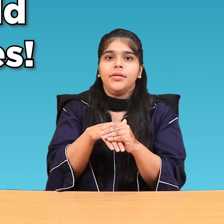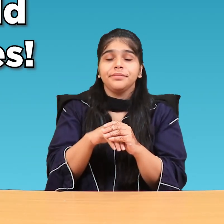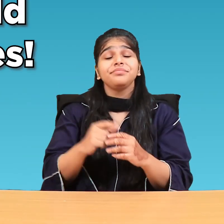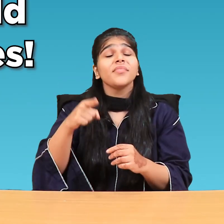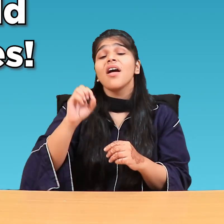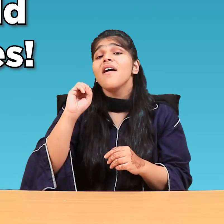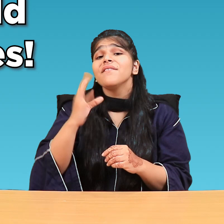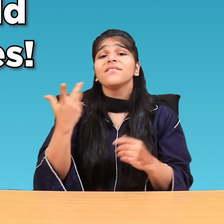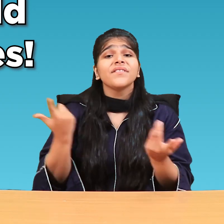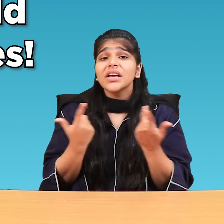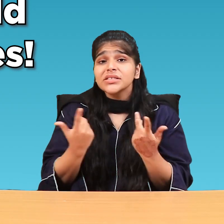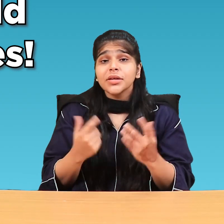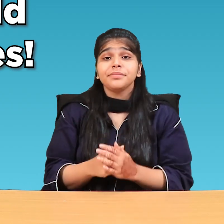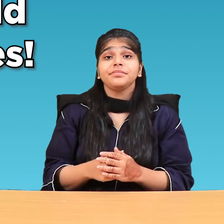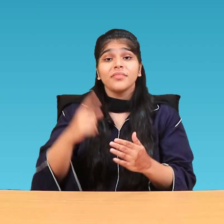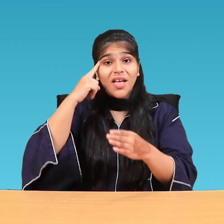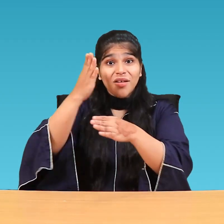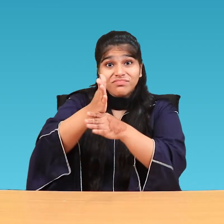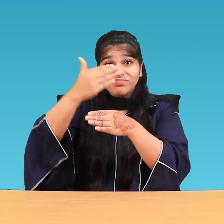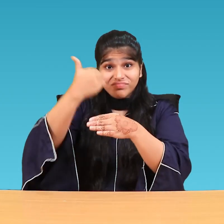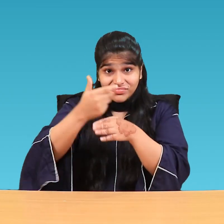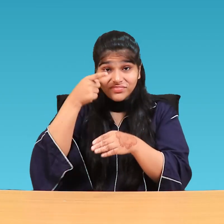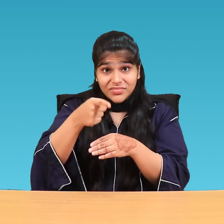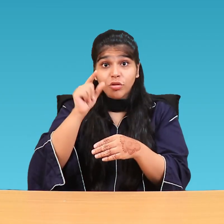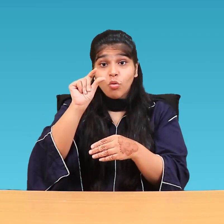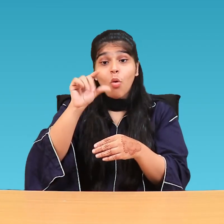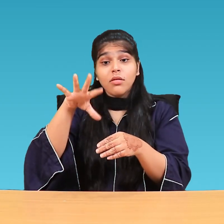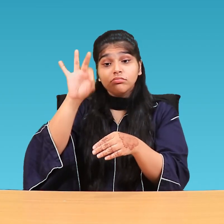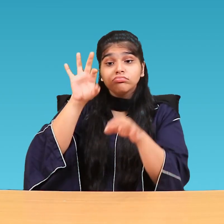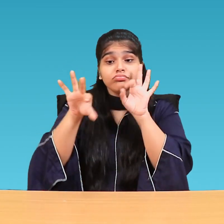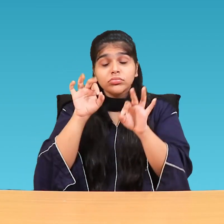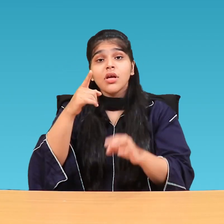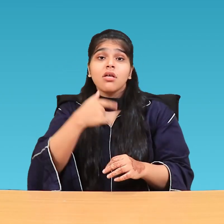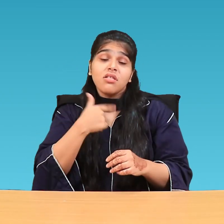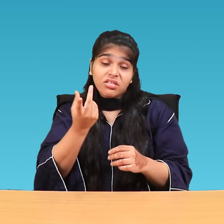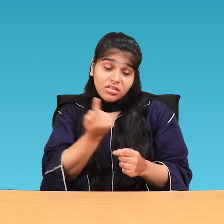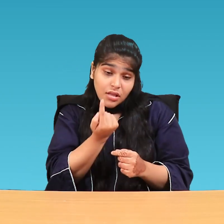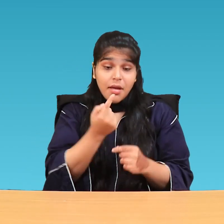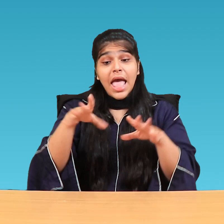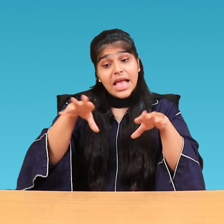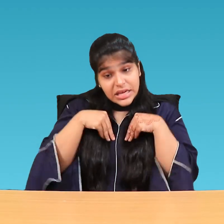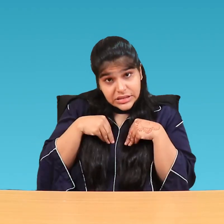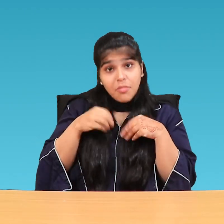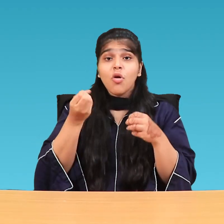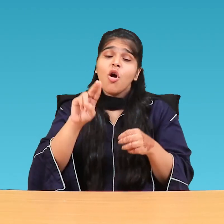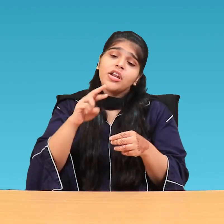یہ ہے کیونکہ پروونسز کو اس میں چوائس دی جا رہی ہے کہ چاہے وہ تو ایکسیپٹ کریں یا پھر ڈکلائن کر دیں اس